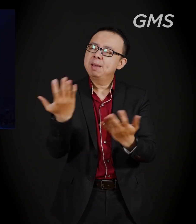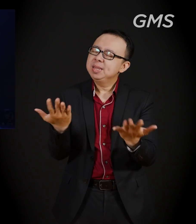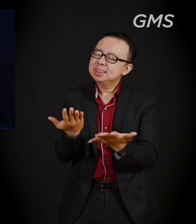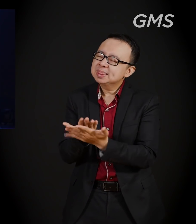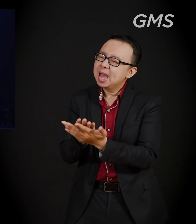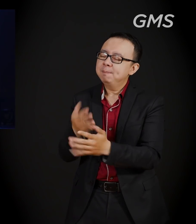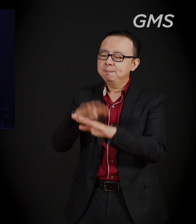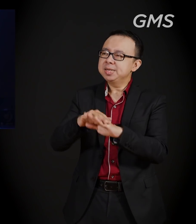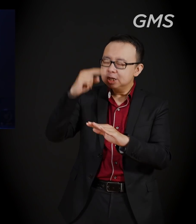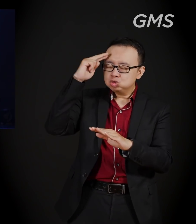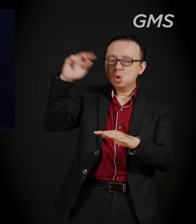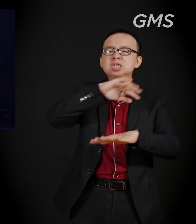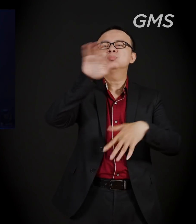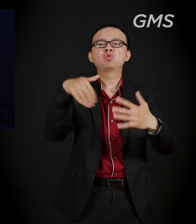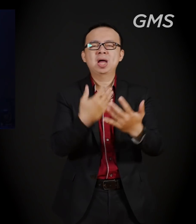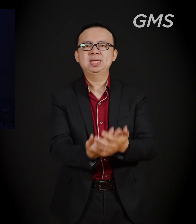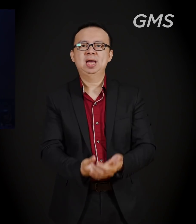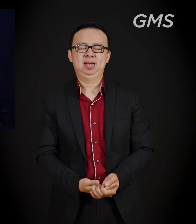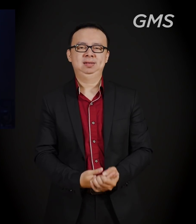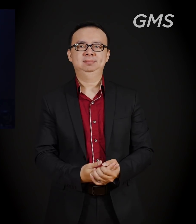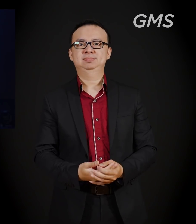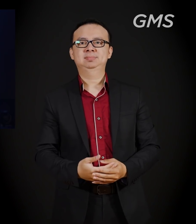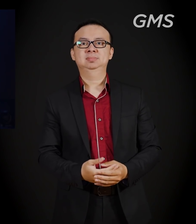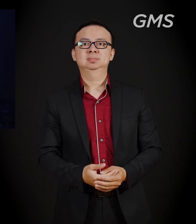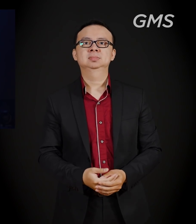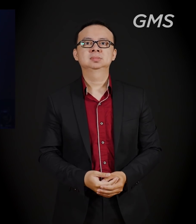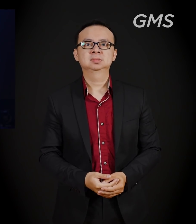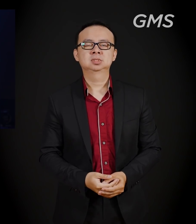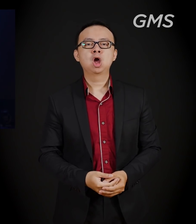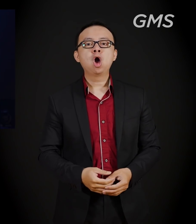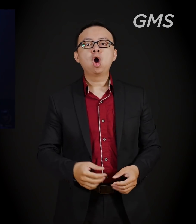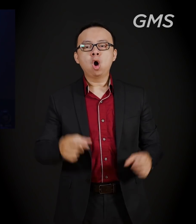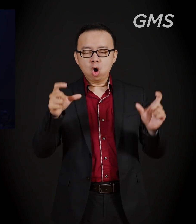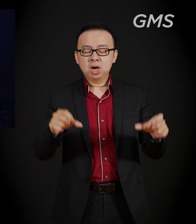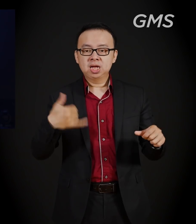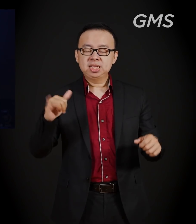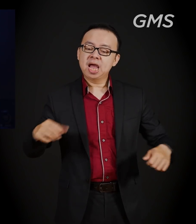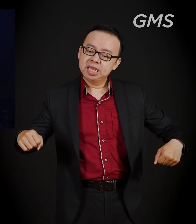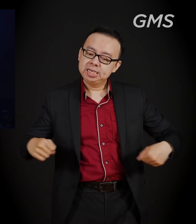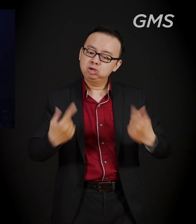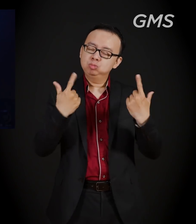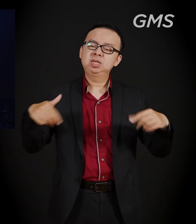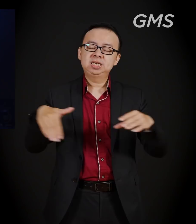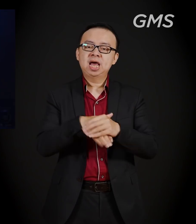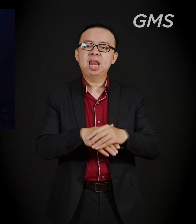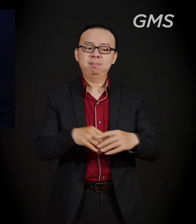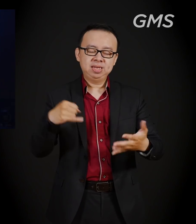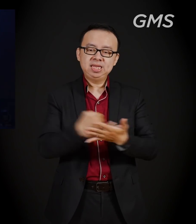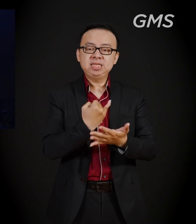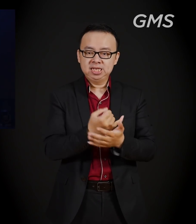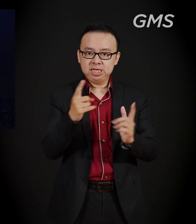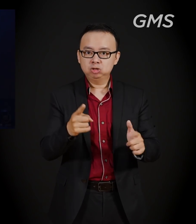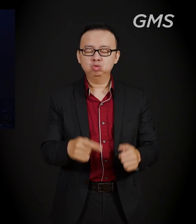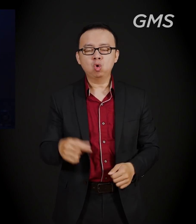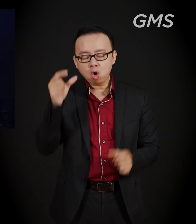Berarti orang yang hidup dalam Injil adalah orang yang hidup dalam kuasa dan kemenangan yang dahsyat. Yang sama saya